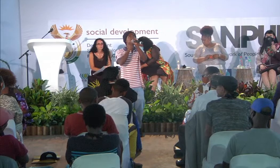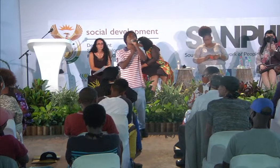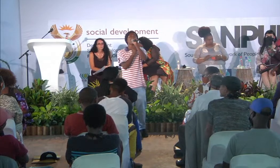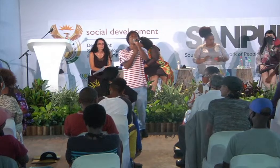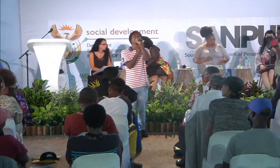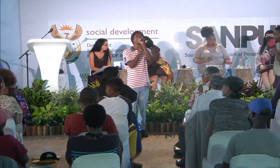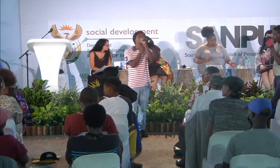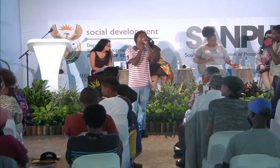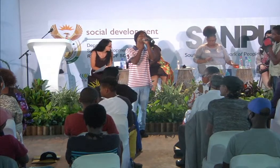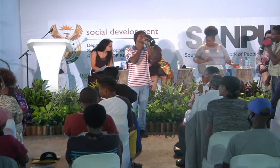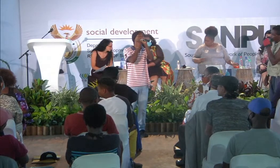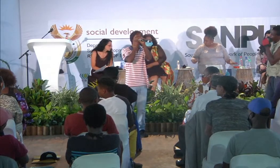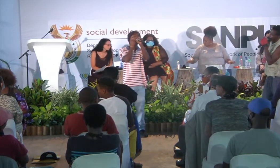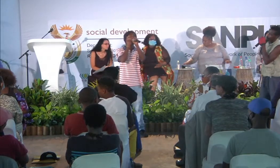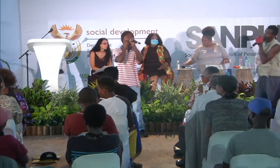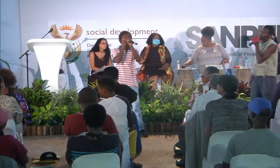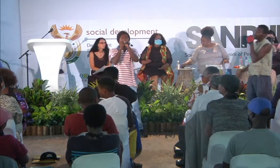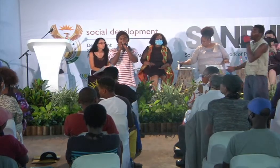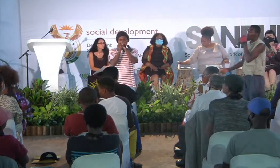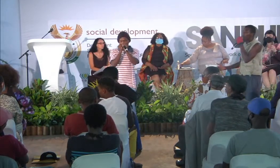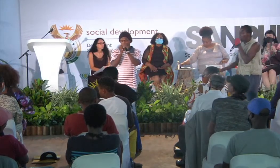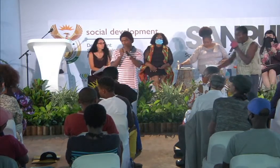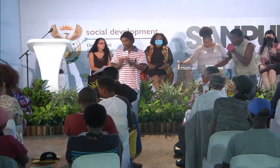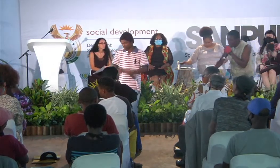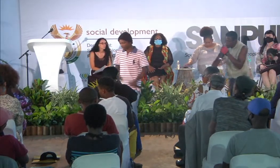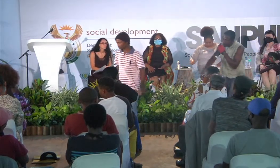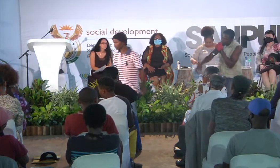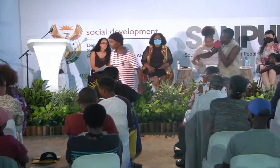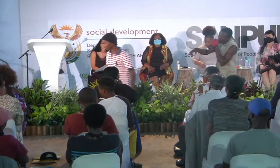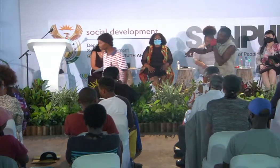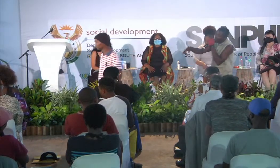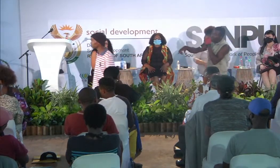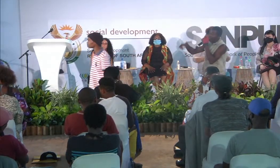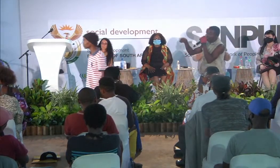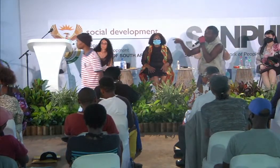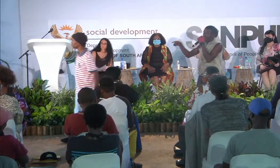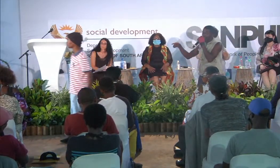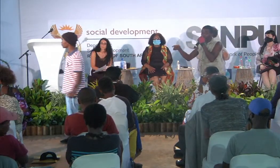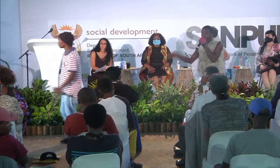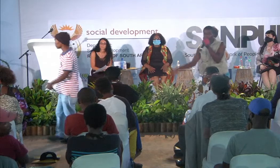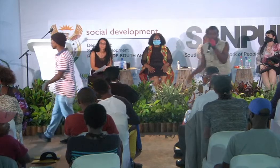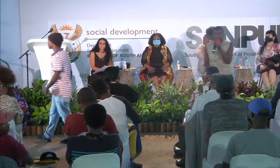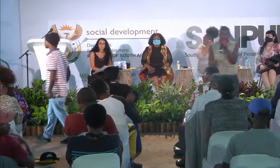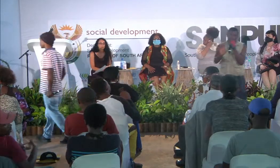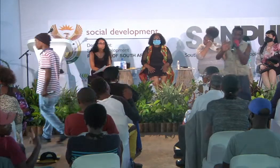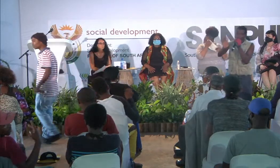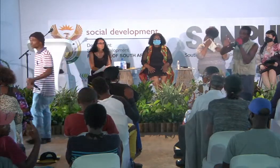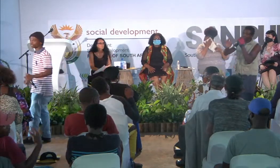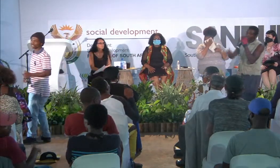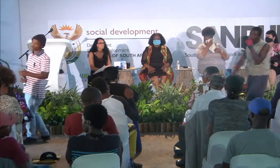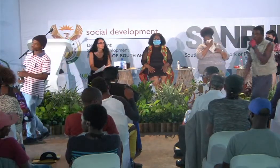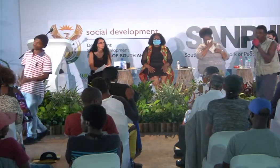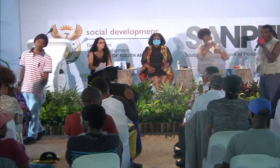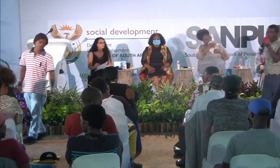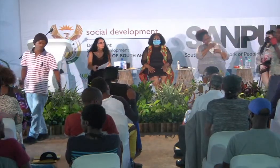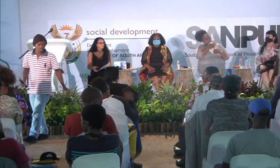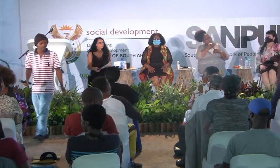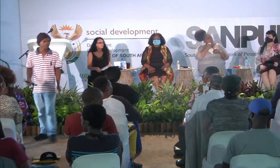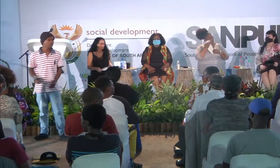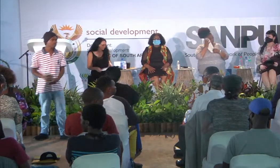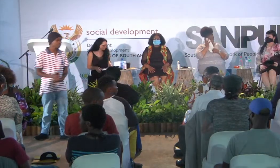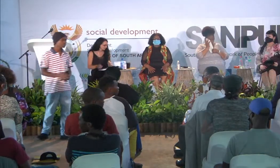ukuthi wena uzongiphendula emaphuphweni lapha emhlabeni akusekho